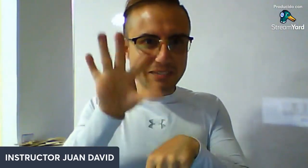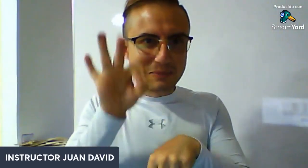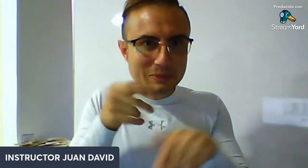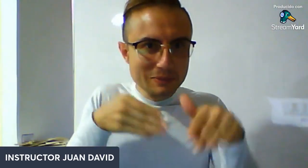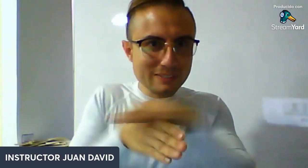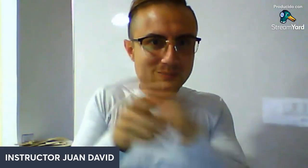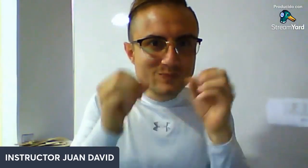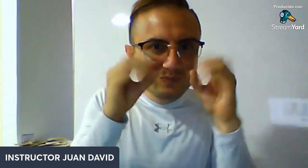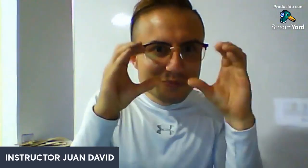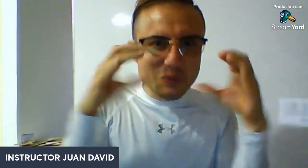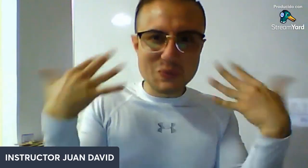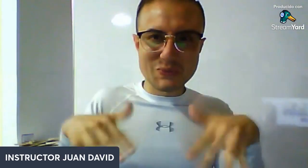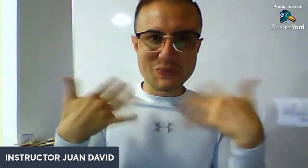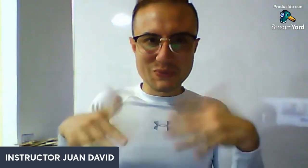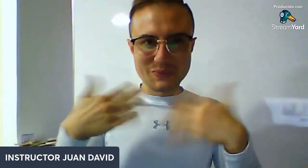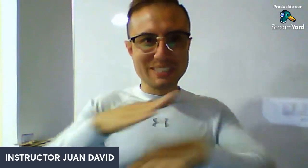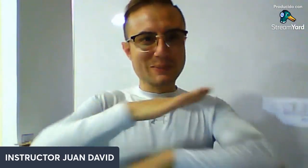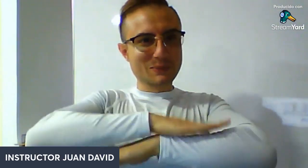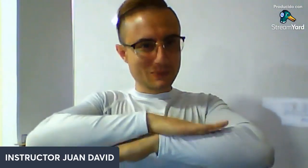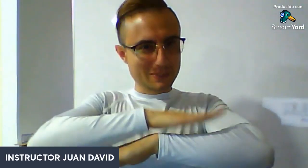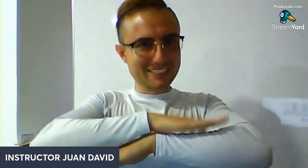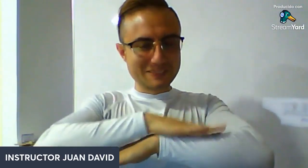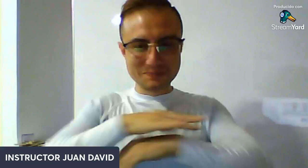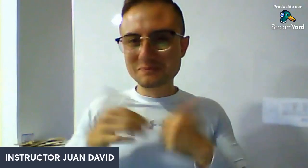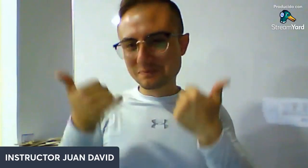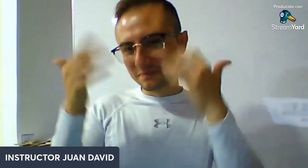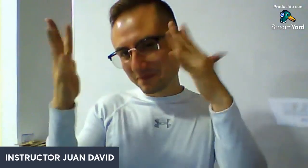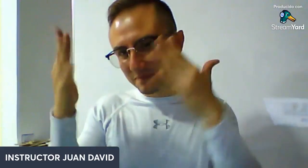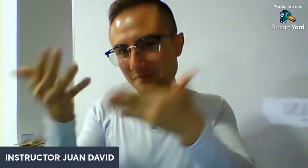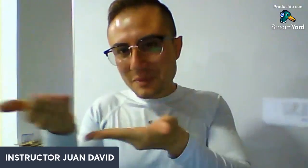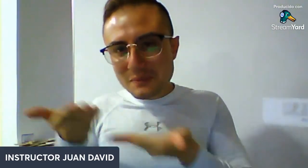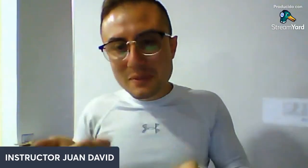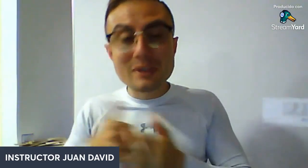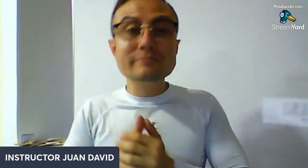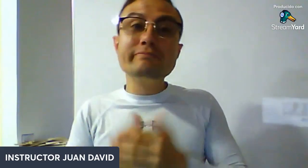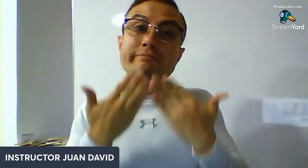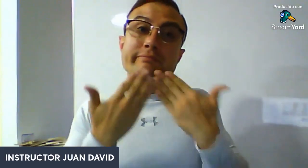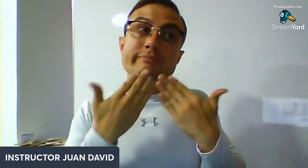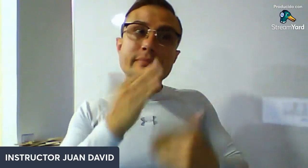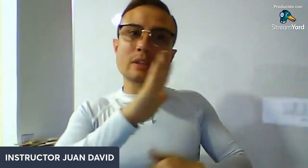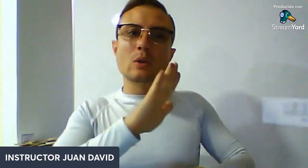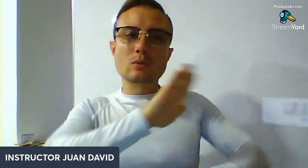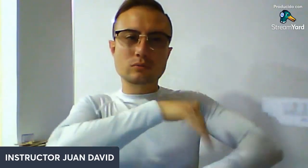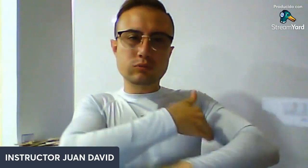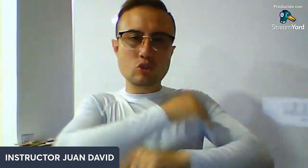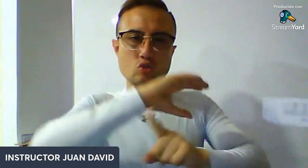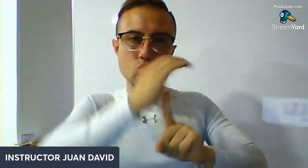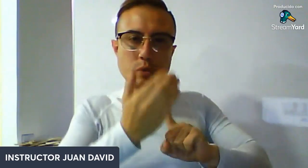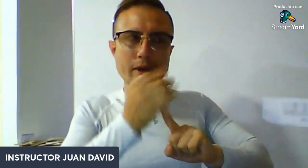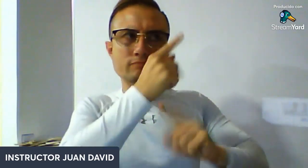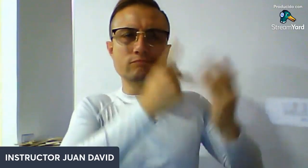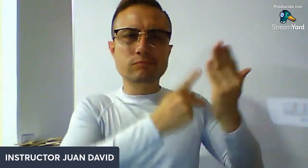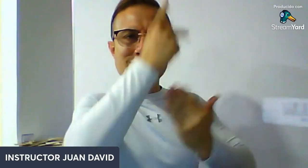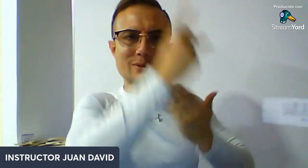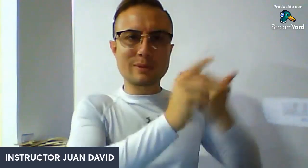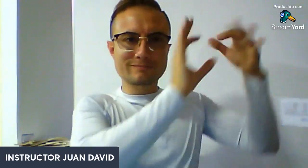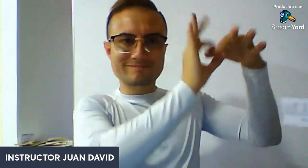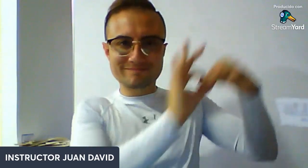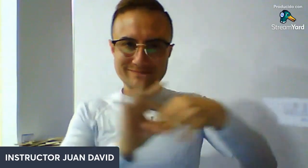y vamos a ver las personas que estaba escribiendo han estado muy juiciosa si entran temprano así que un gran saludo